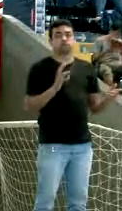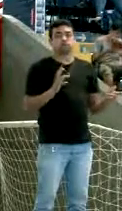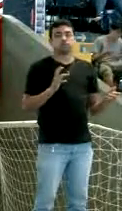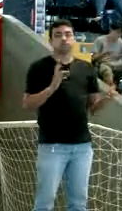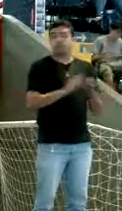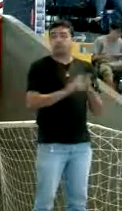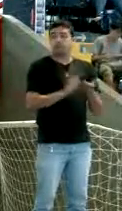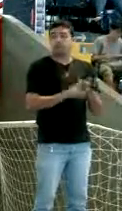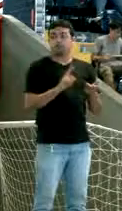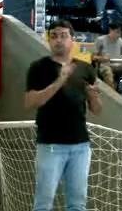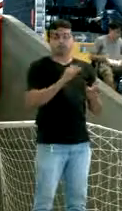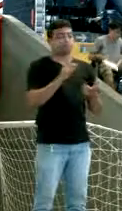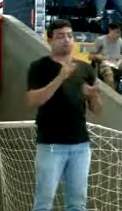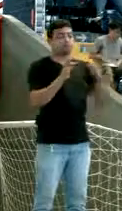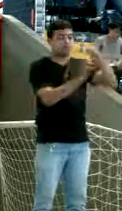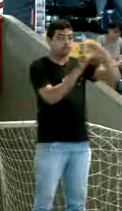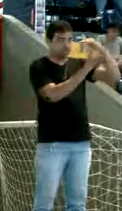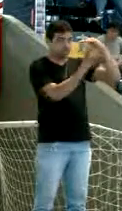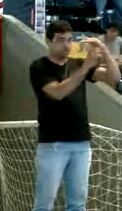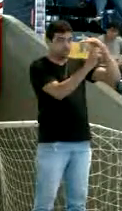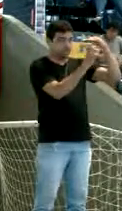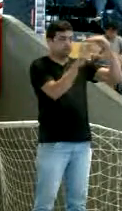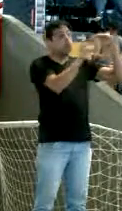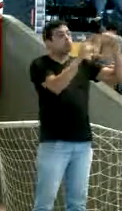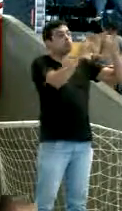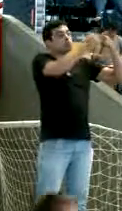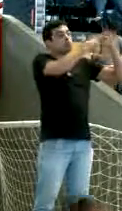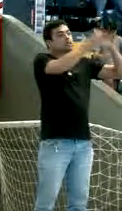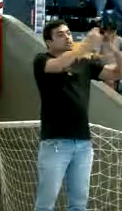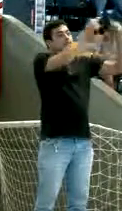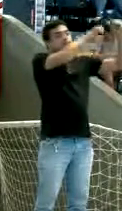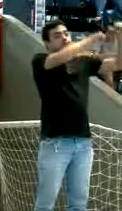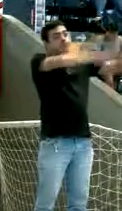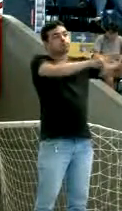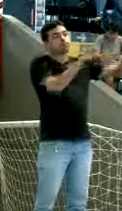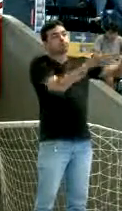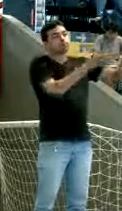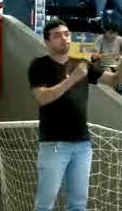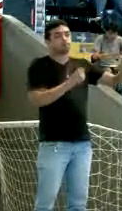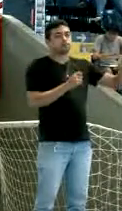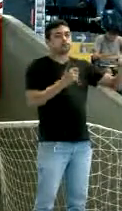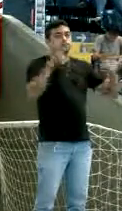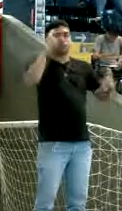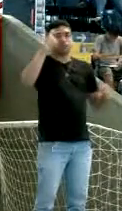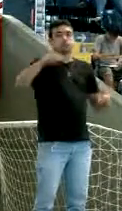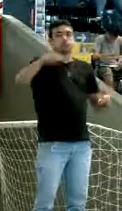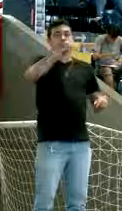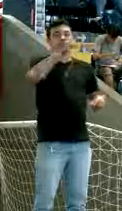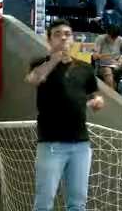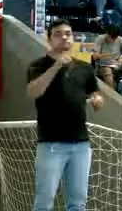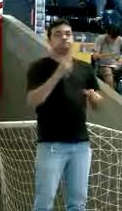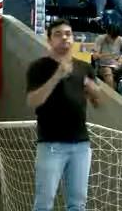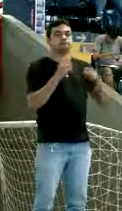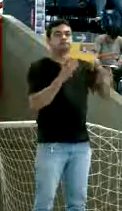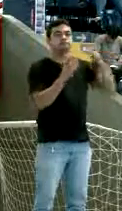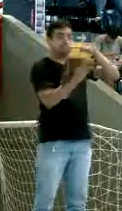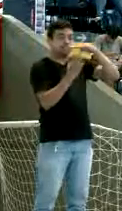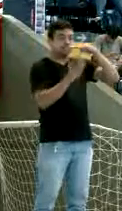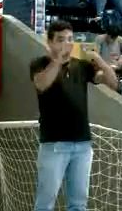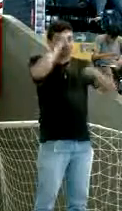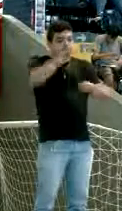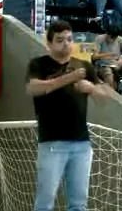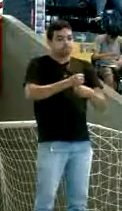O que acontece com uma empresa quando começa a entrar em crise? Imagina que você é empresário, começa a entrar em crise. O